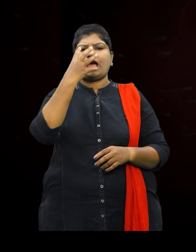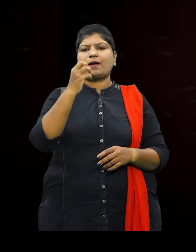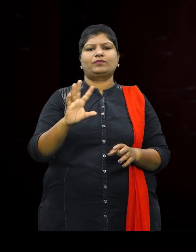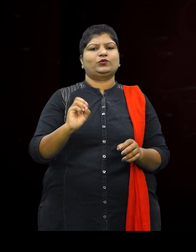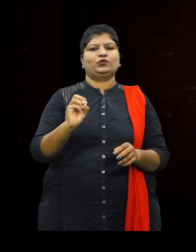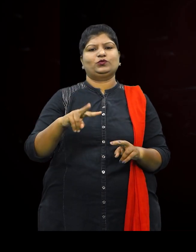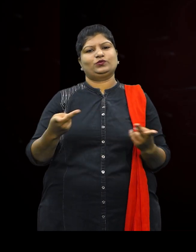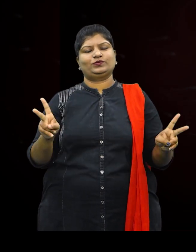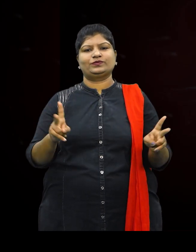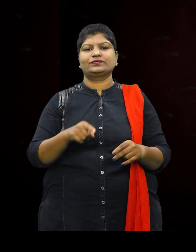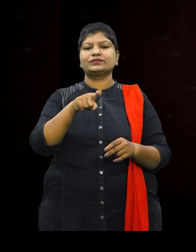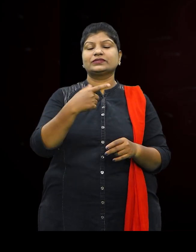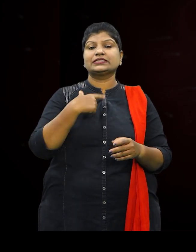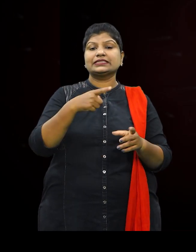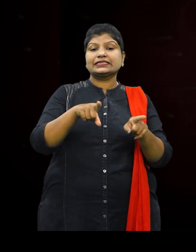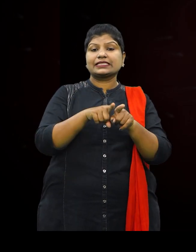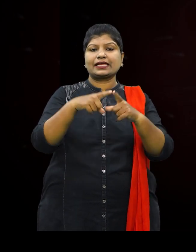जबकि कुछ नहीं होती।